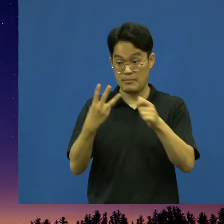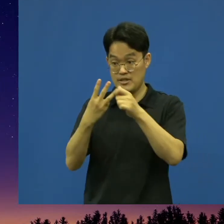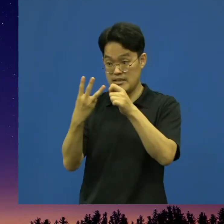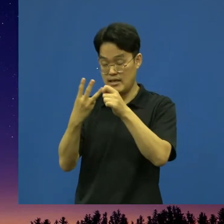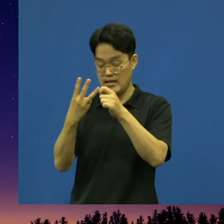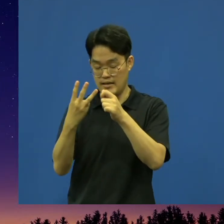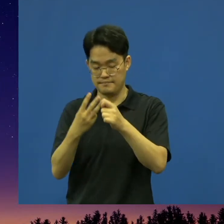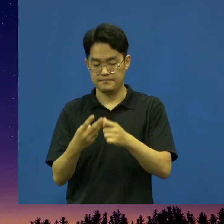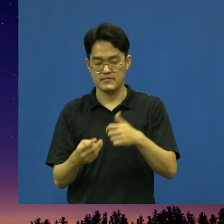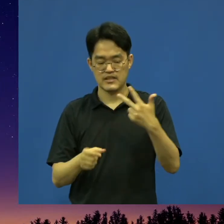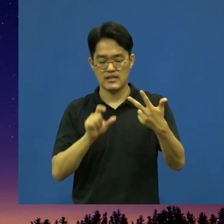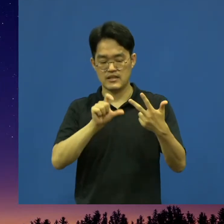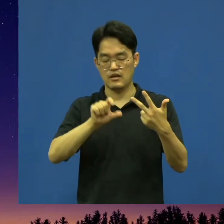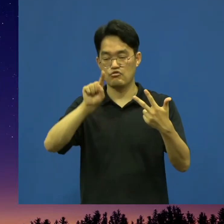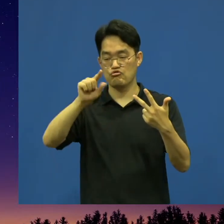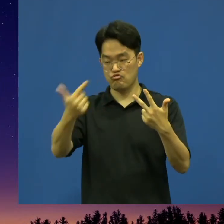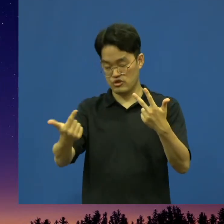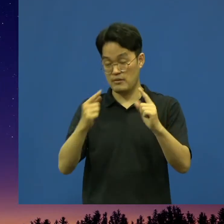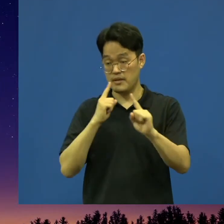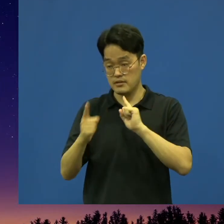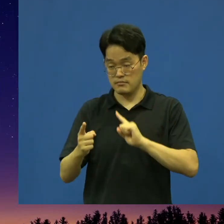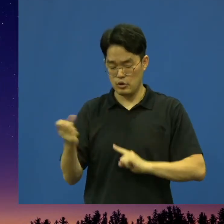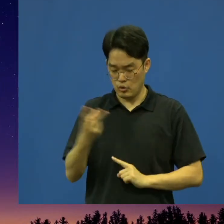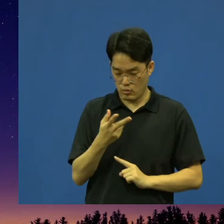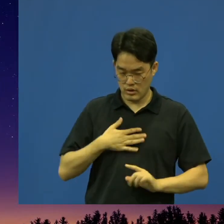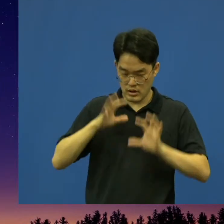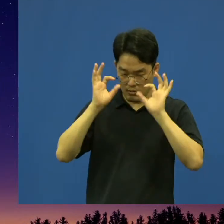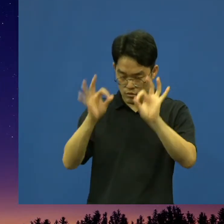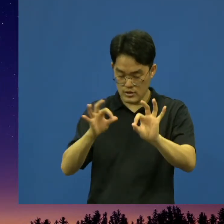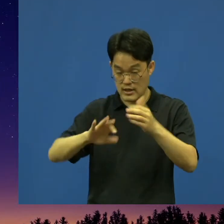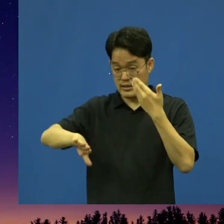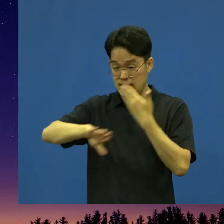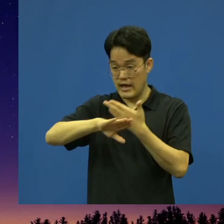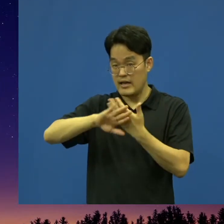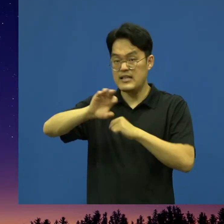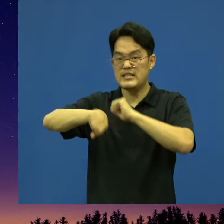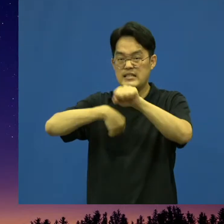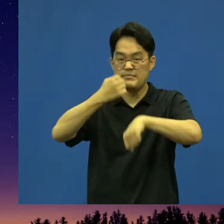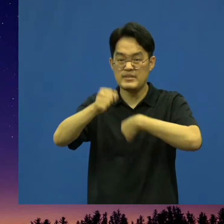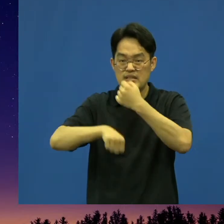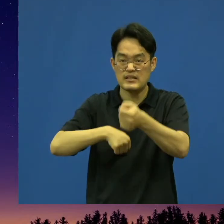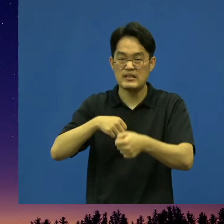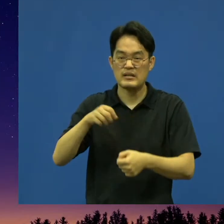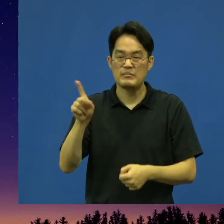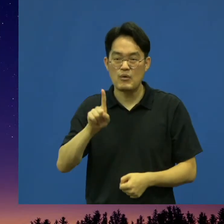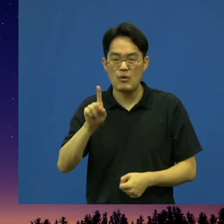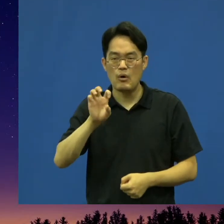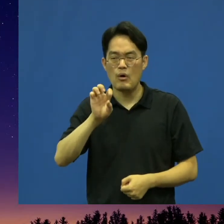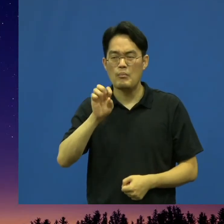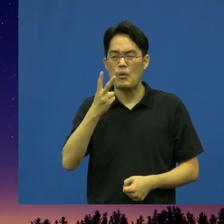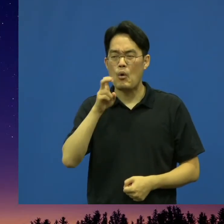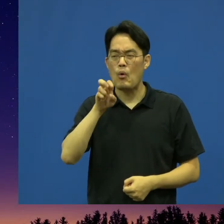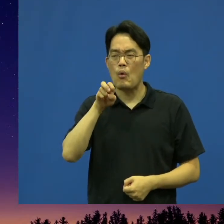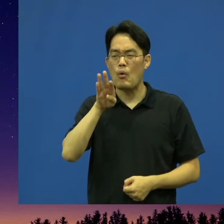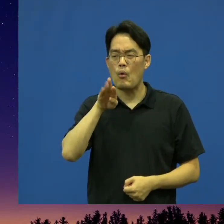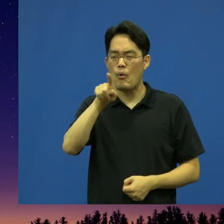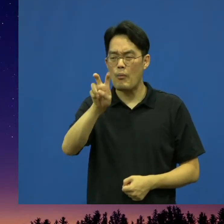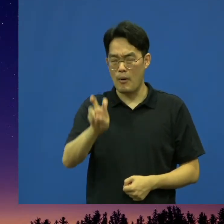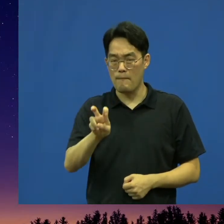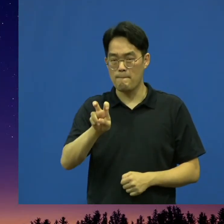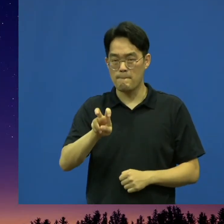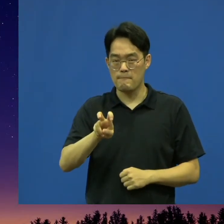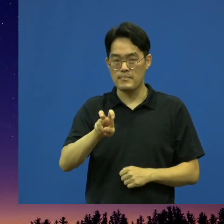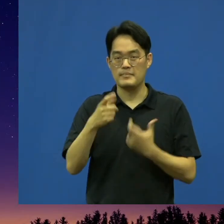그 후에 내가 또 본즉 다른 짐승 곧 표범과 같은 것이 있는데 그 등에는 새의 날개